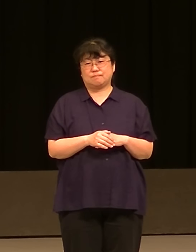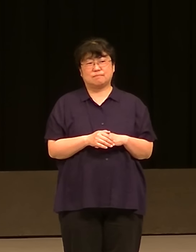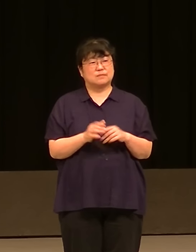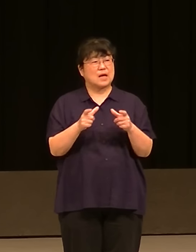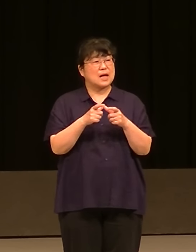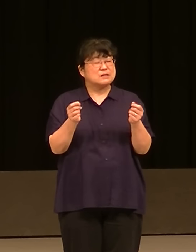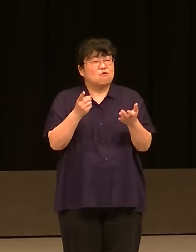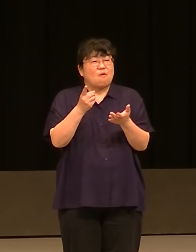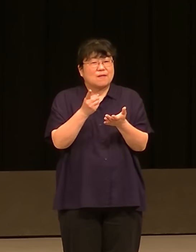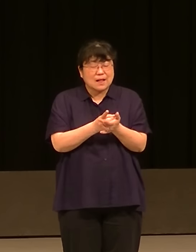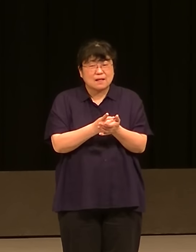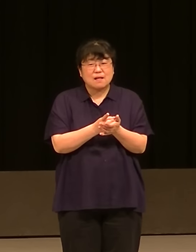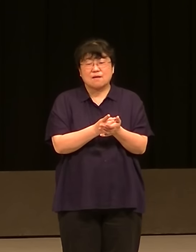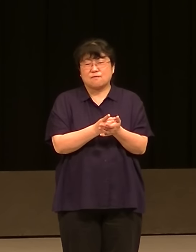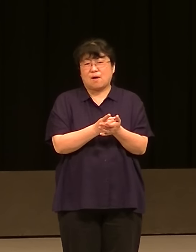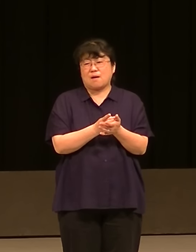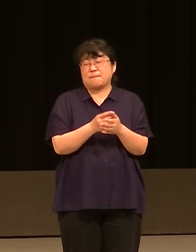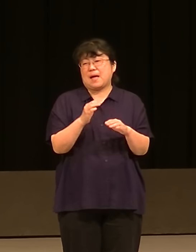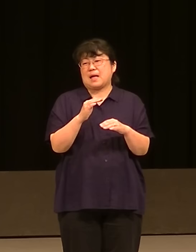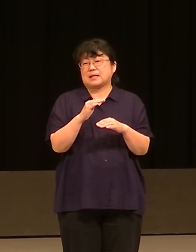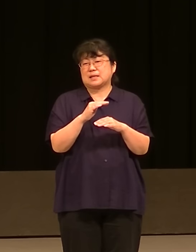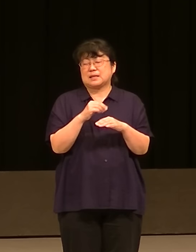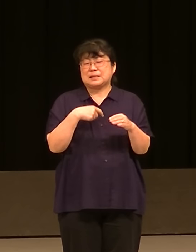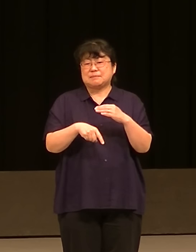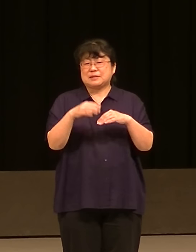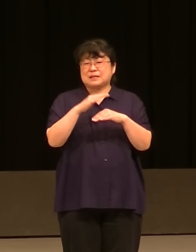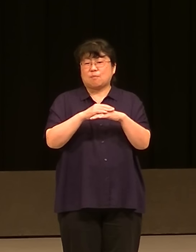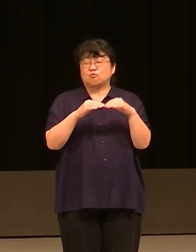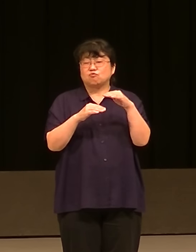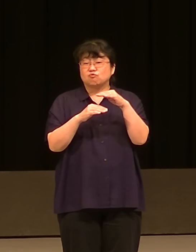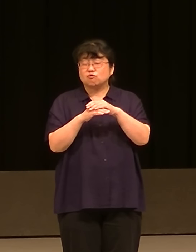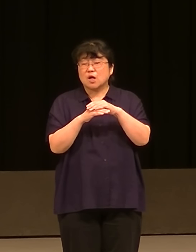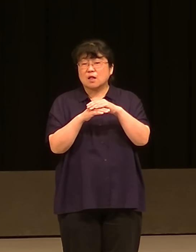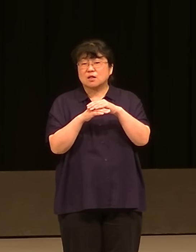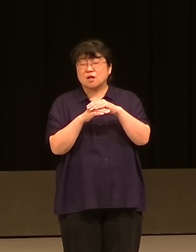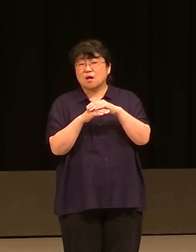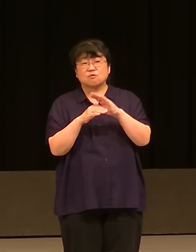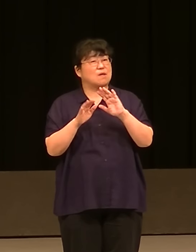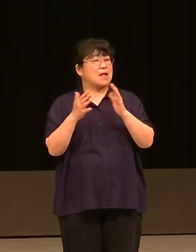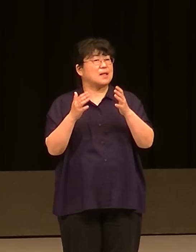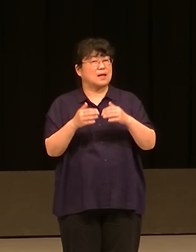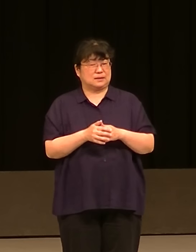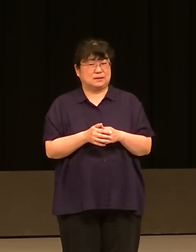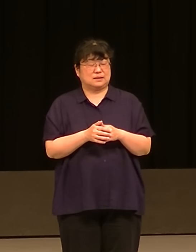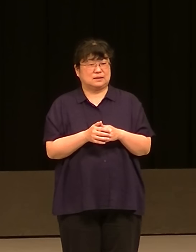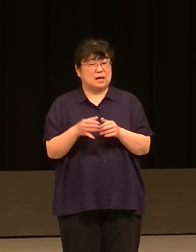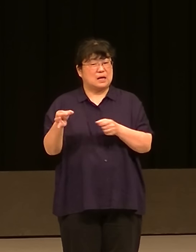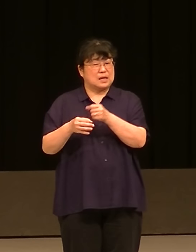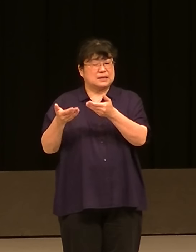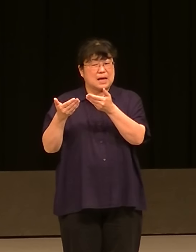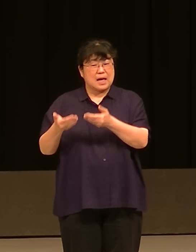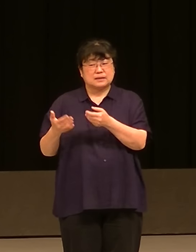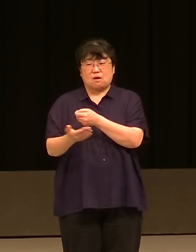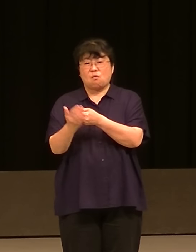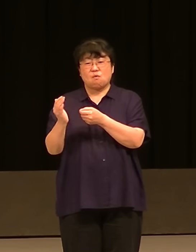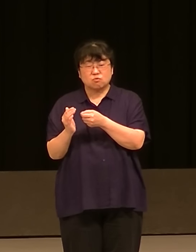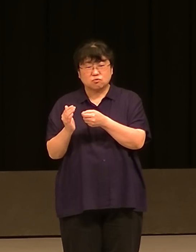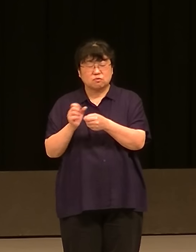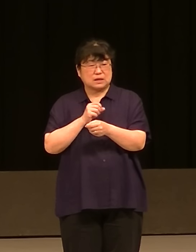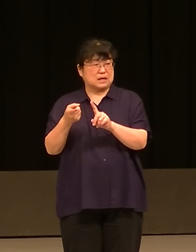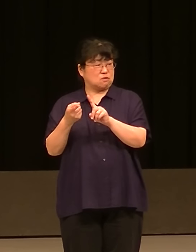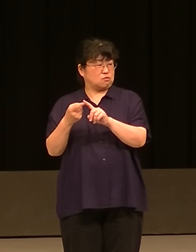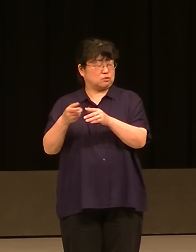日本だけはダブルスタンダードじゃないかと、お前はこの経済安全保障とか積極